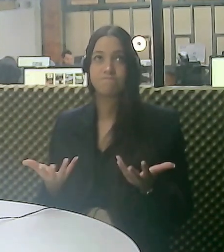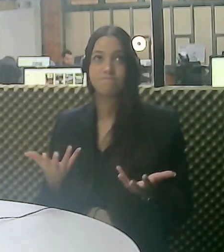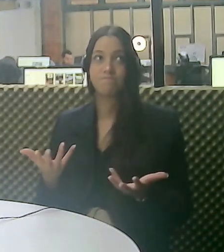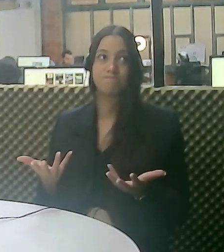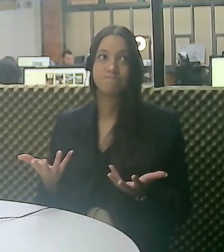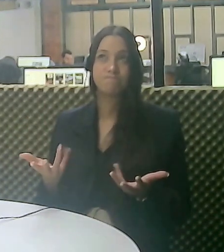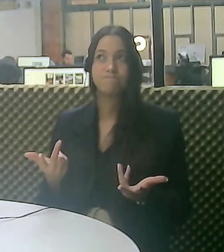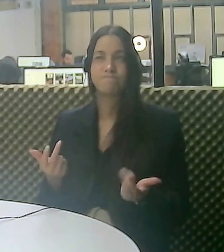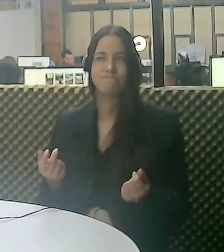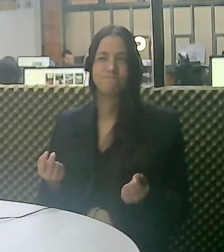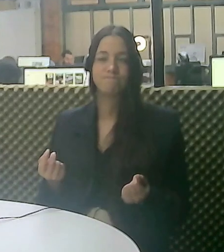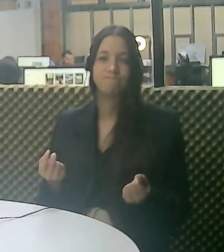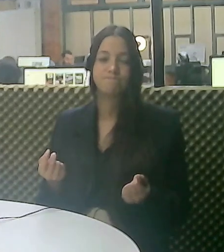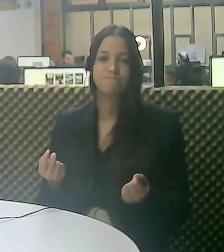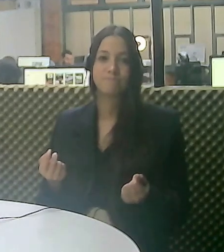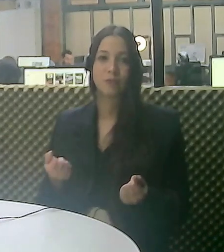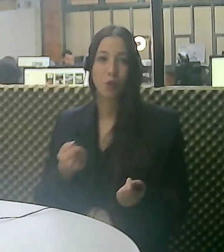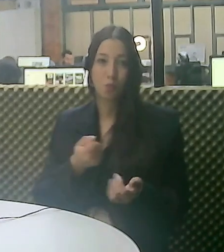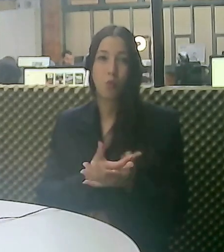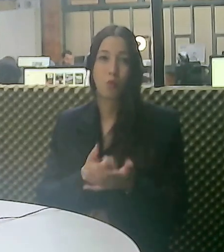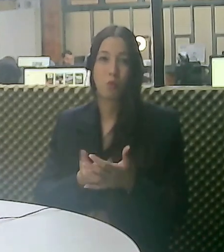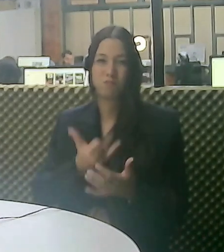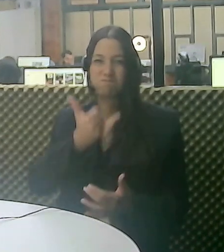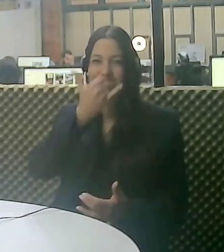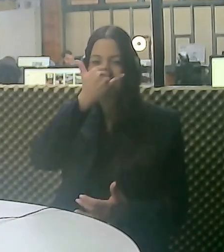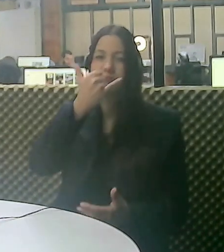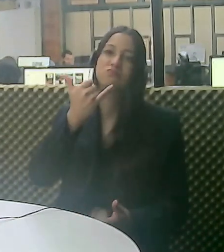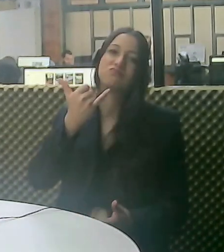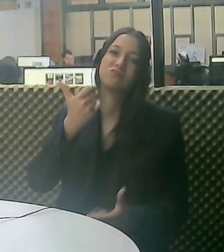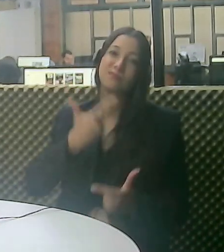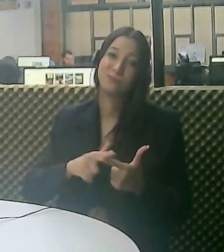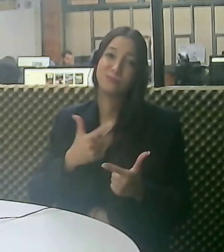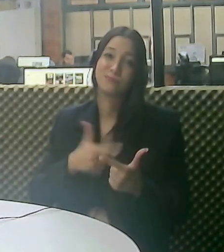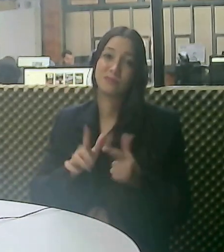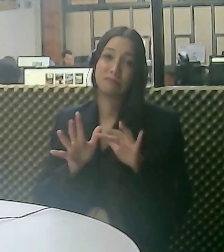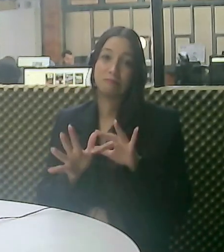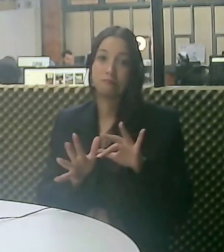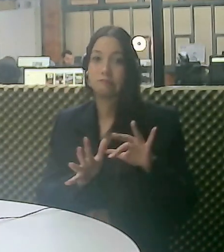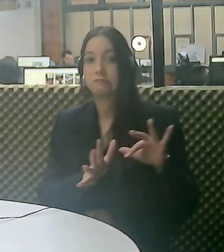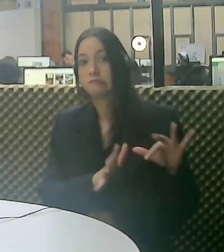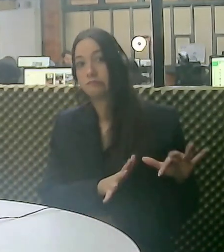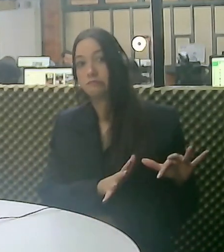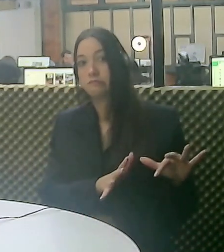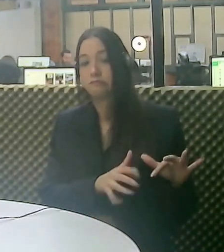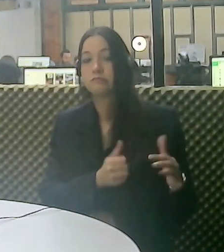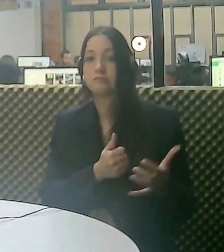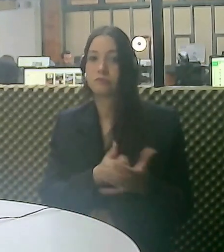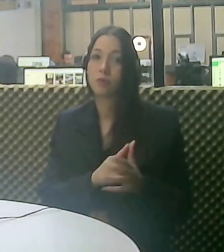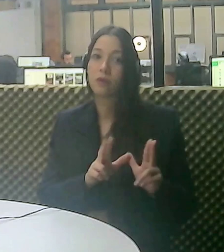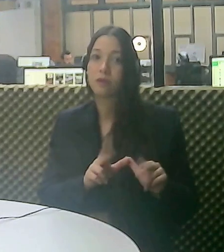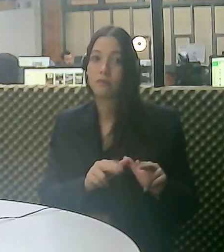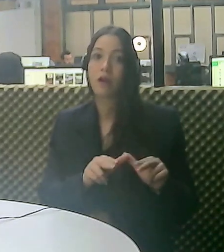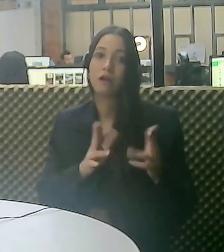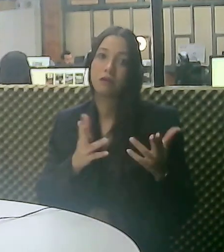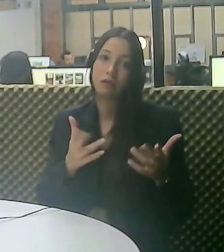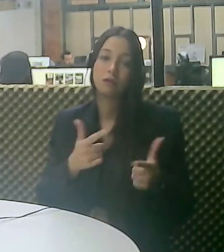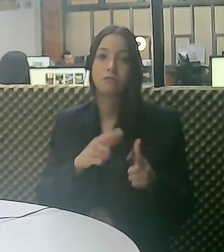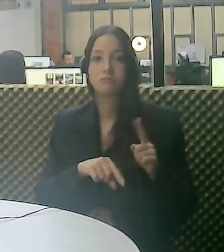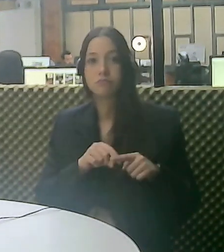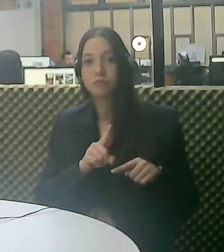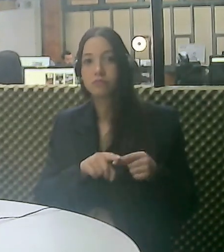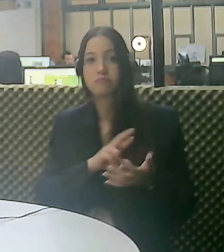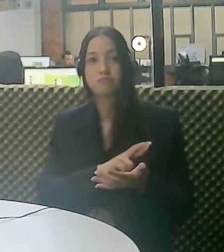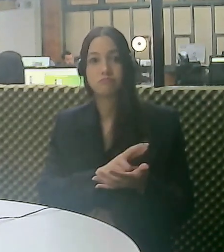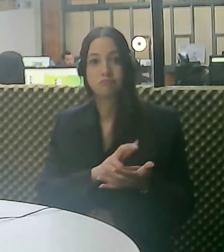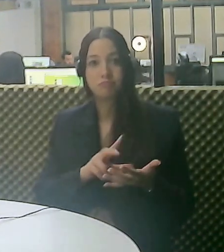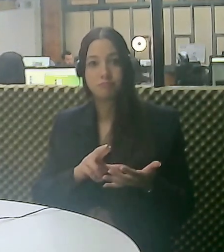Sem ter as suas compras frustradas, sem ter problemas com as suas compras de viagens, de produtos, etc.